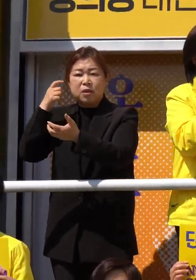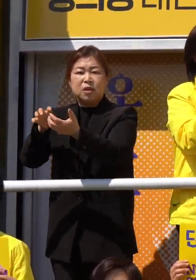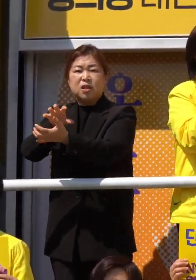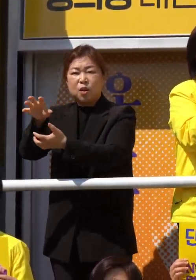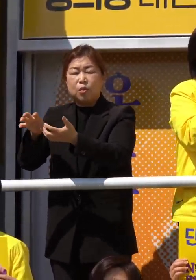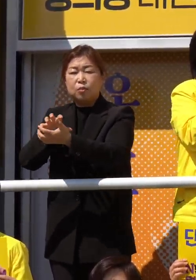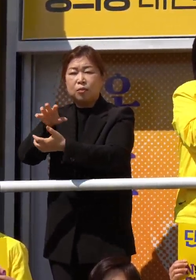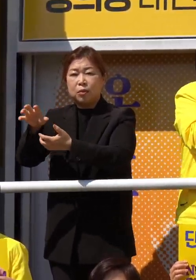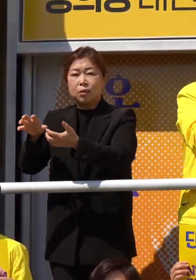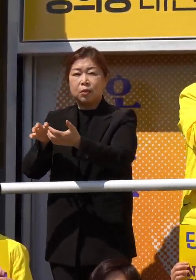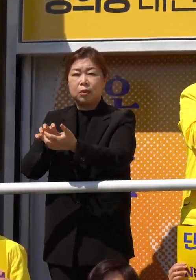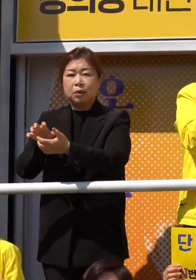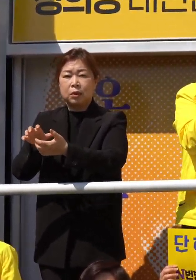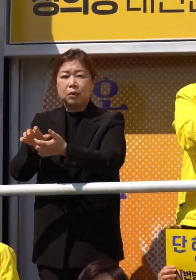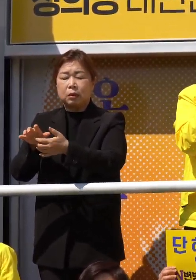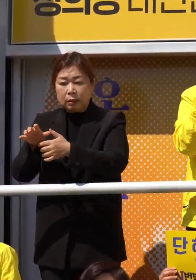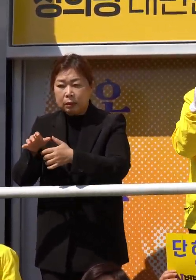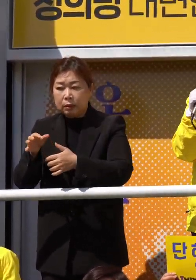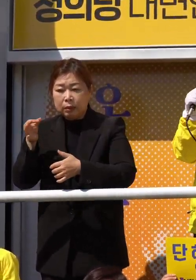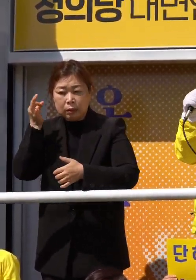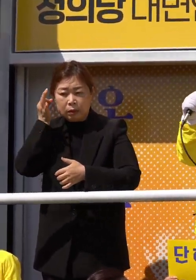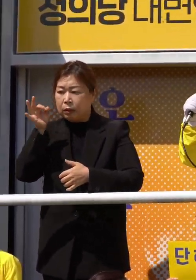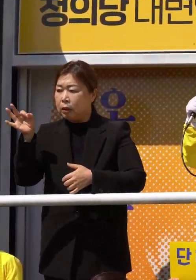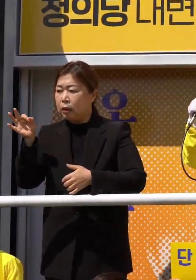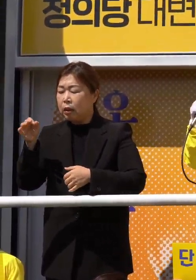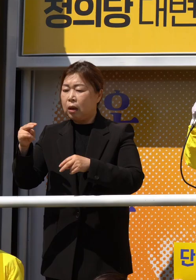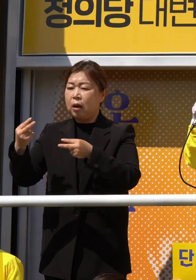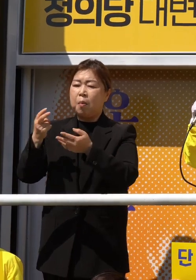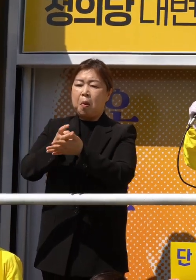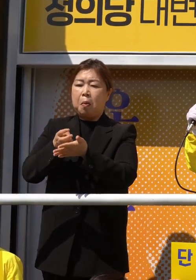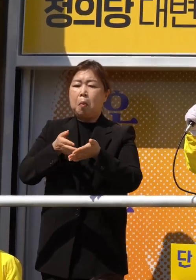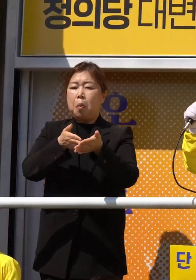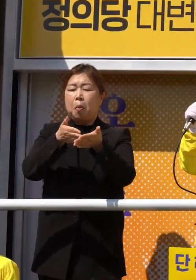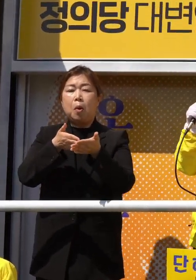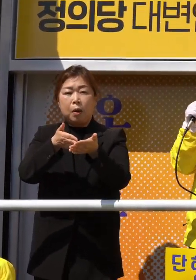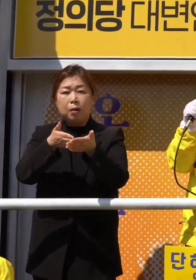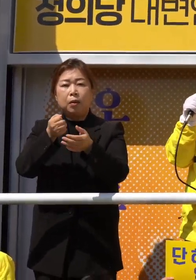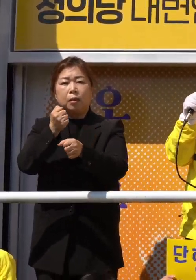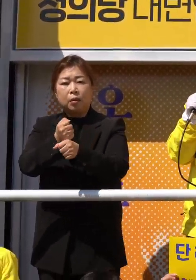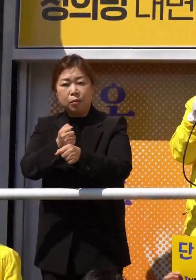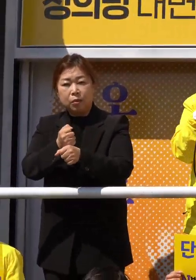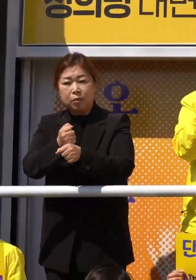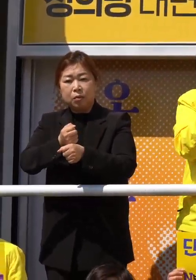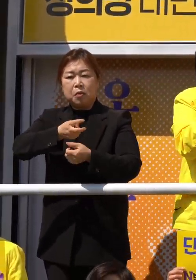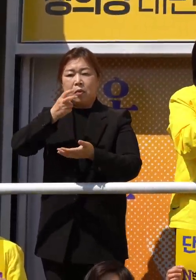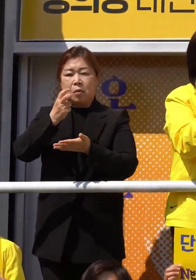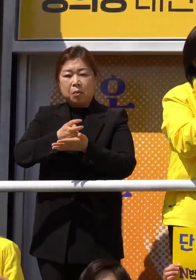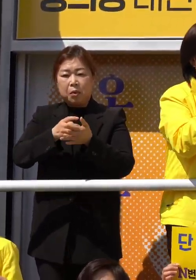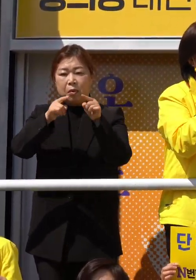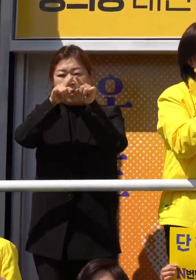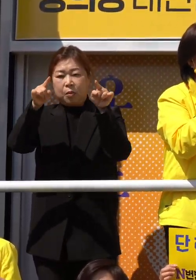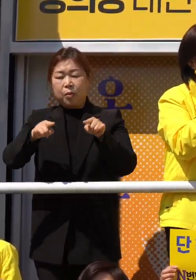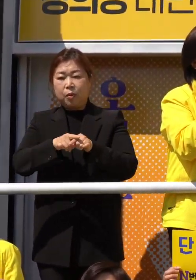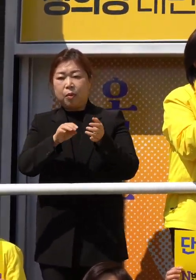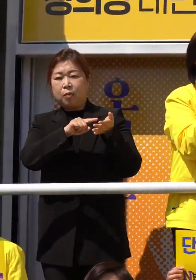시끄러우면은 그제서 앞다투어 법안 내고 논평 내고 잘하겠다고